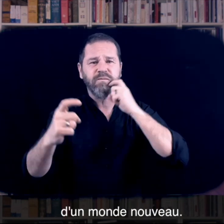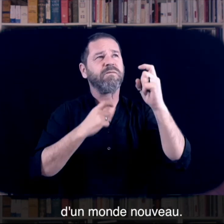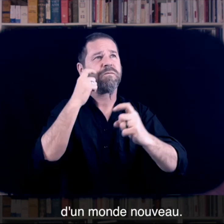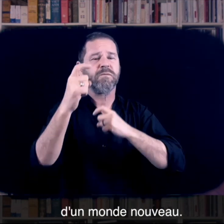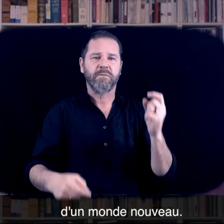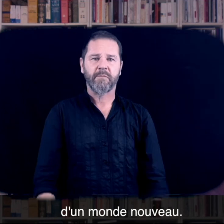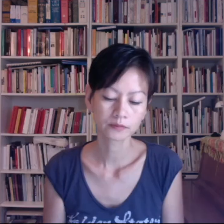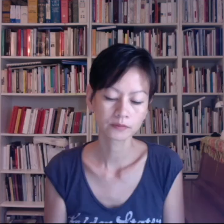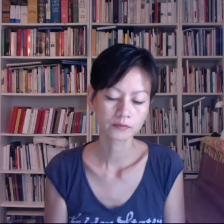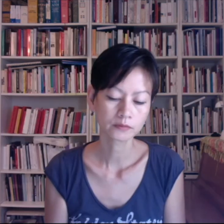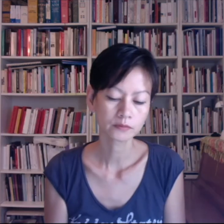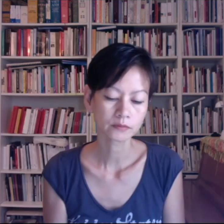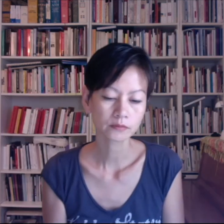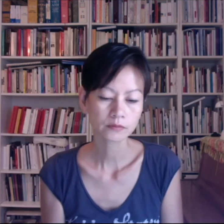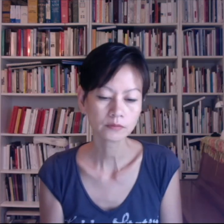nouveau.